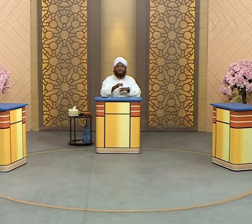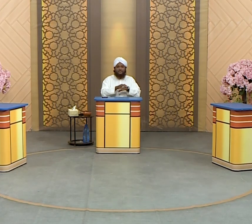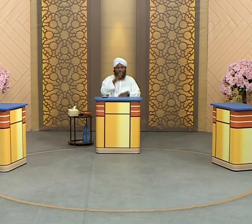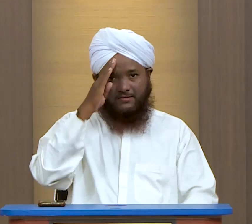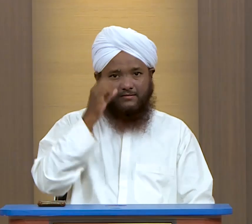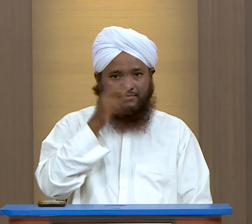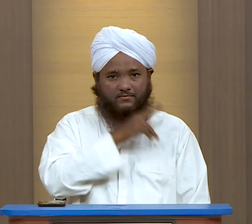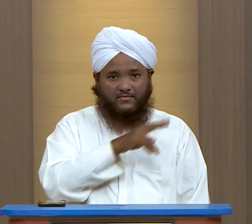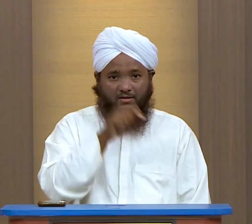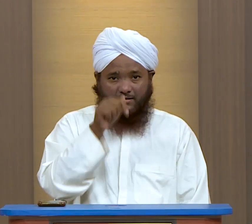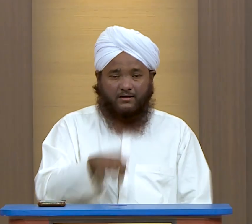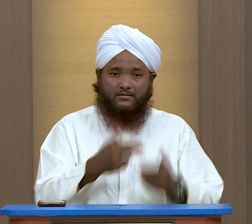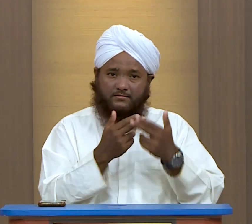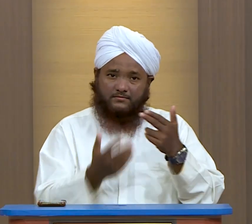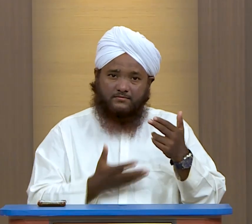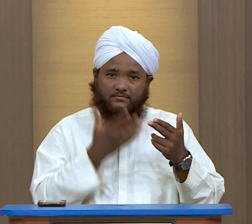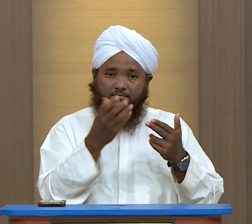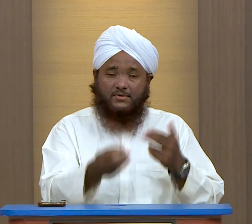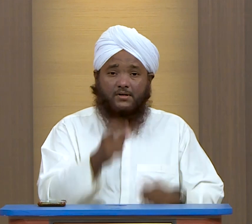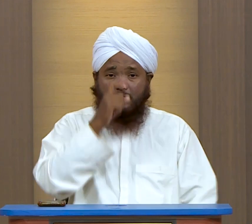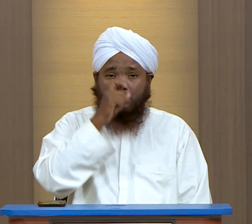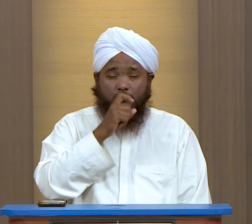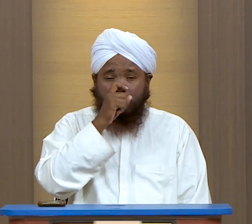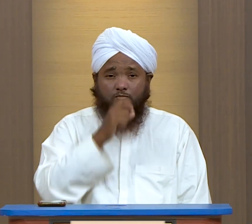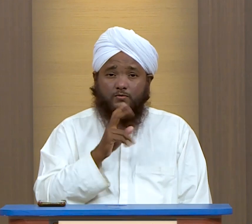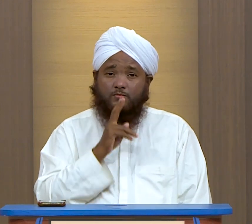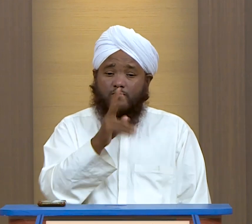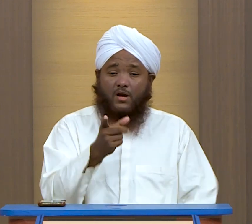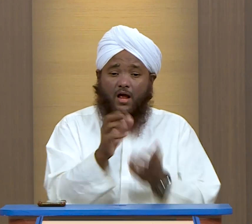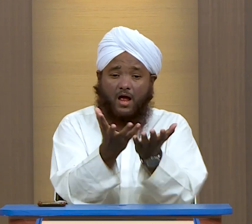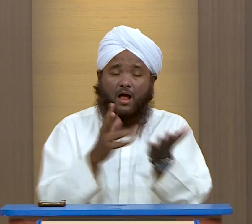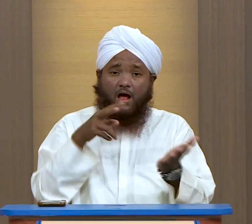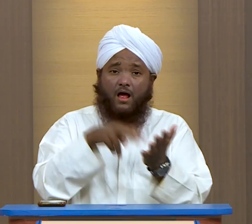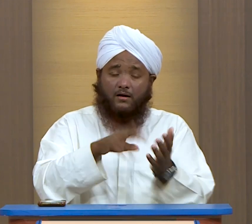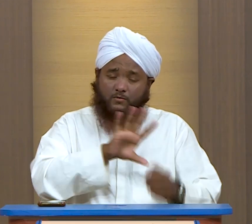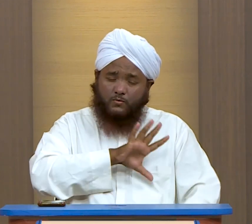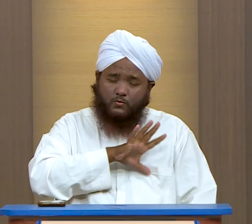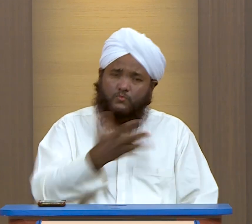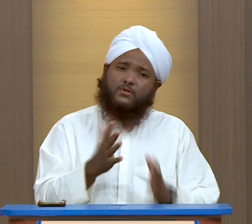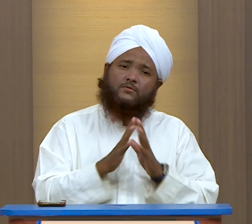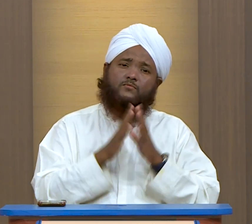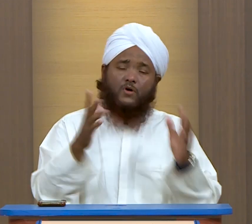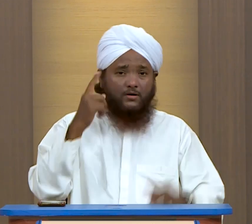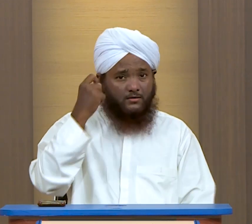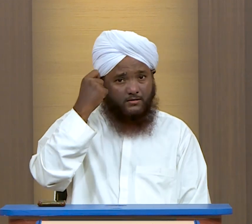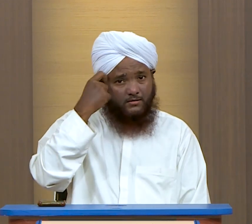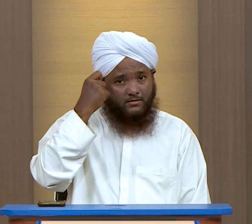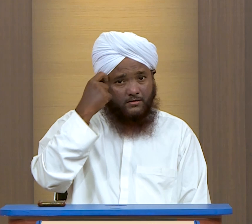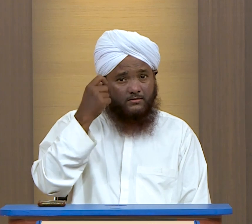بھائیوں، اندازہ کیجئے کہ جھوٹ آخرت کے لیے کس قدر نقصان دہ ہے۔ لہٰذا عقل مند وہی ہے جو جھوٹ